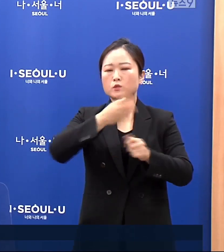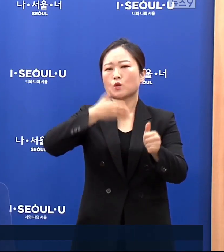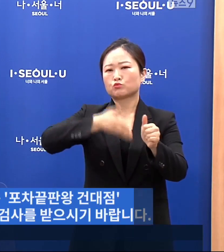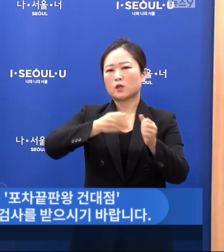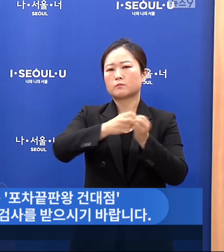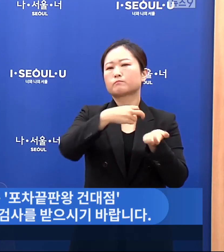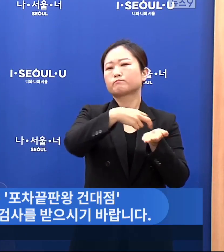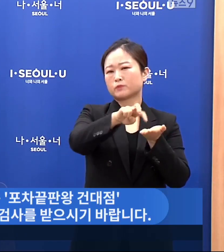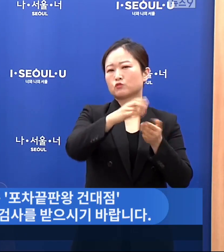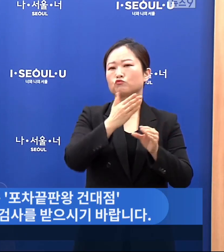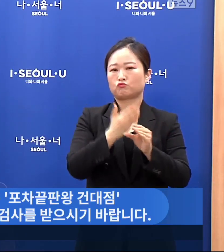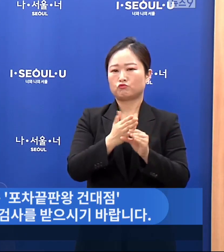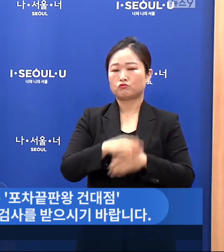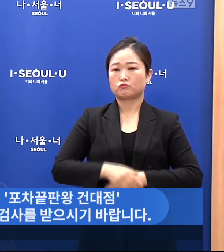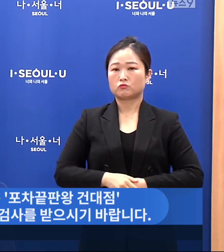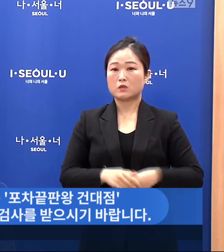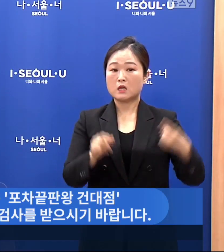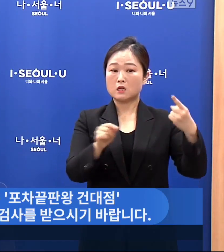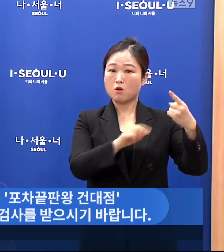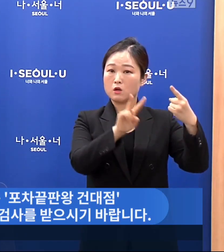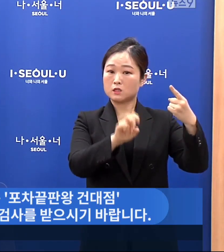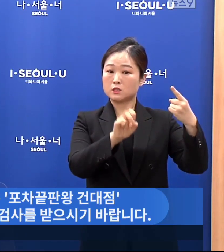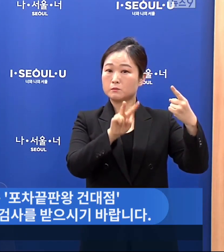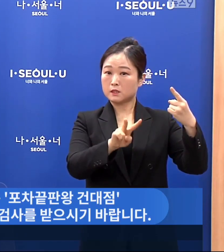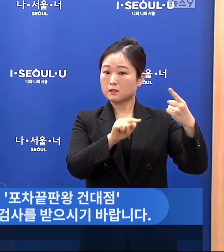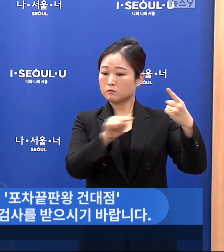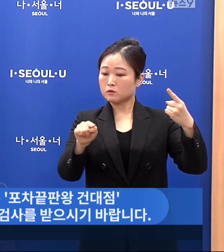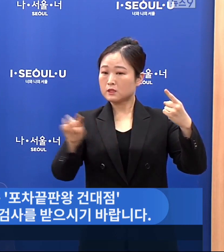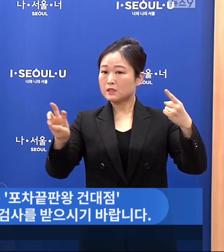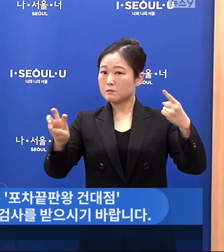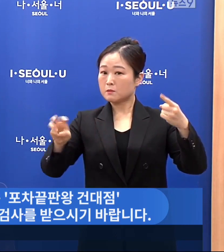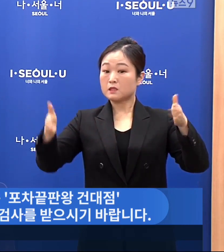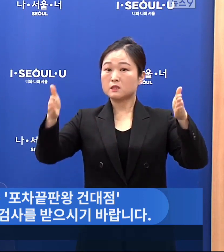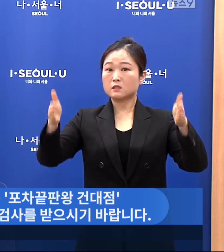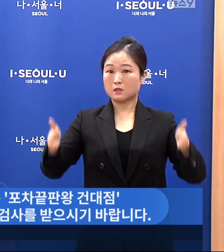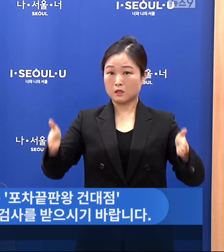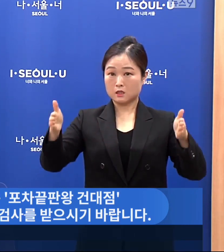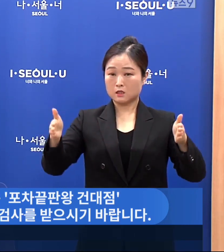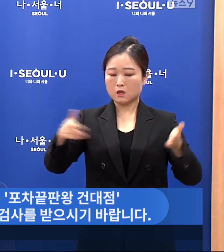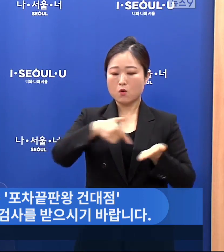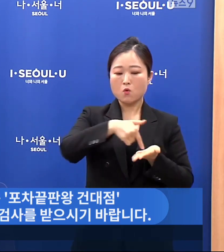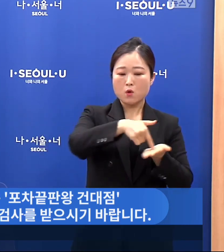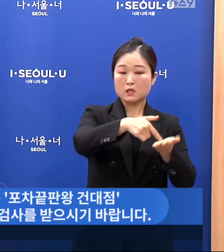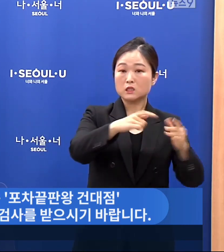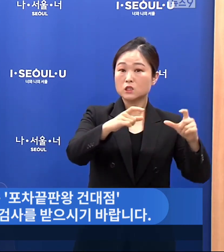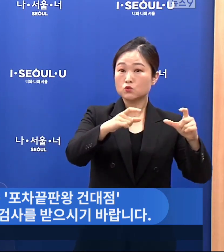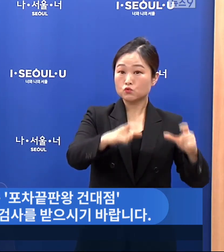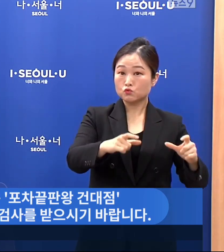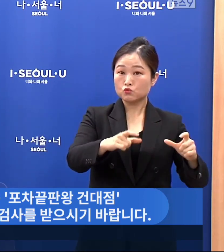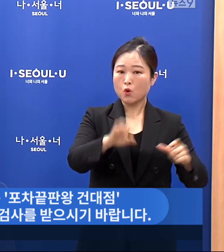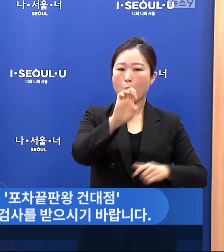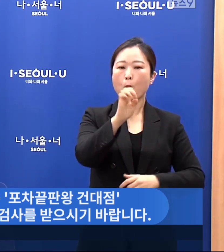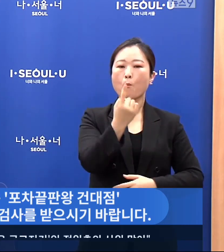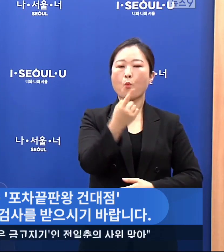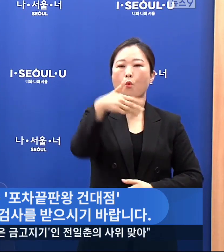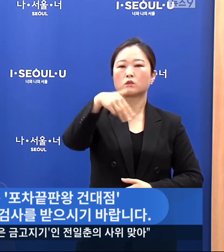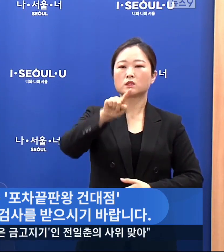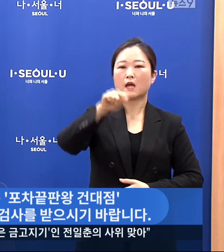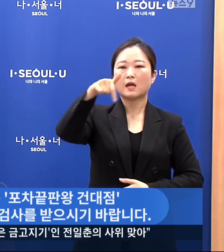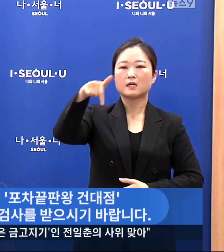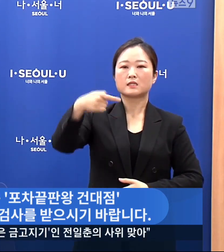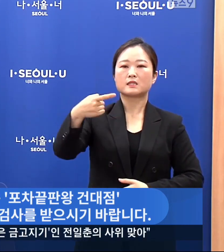1월 22일부터 1월 30일 기간 동안 광진구 소재 포차